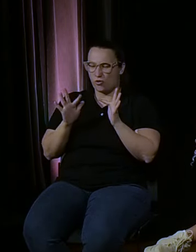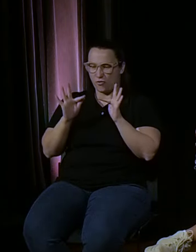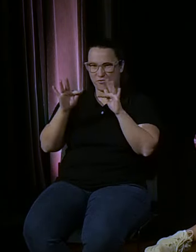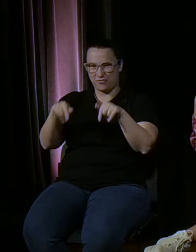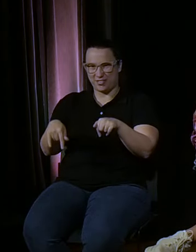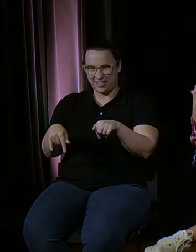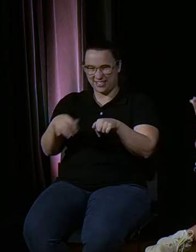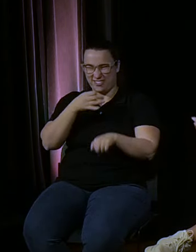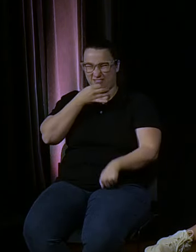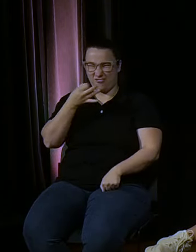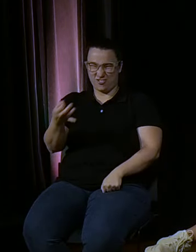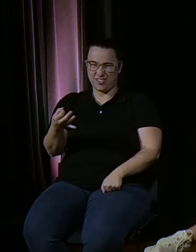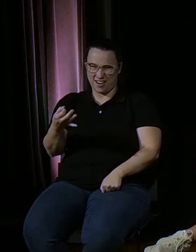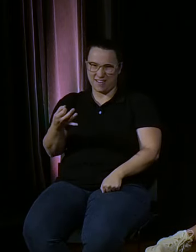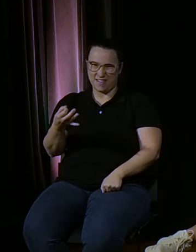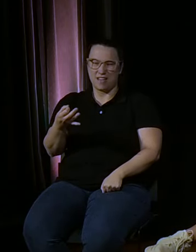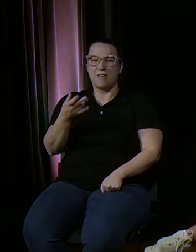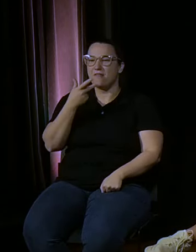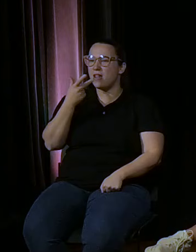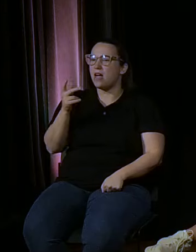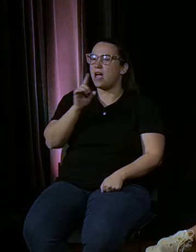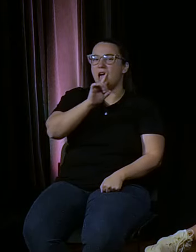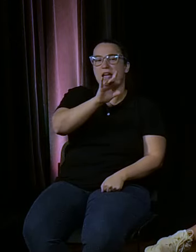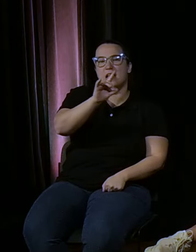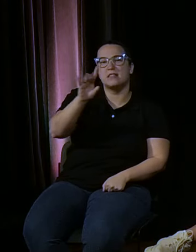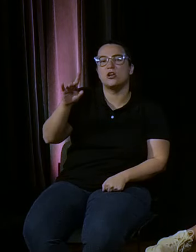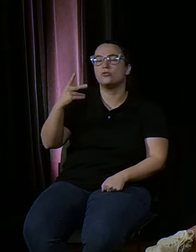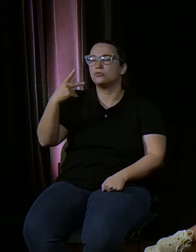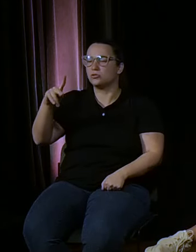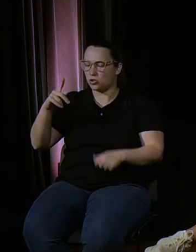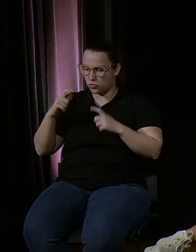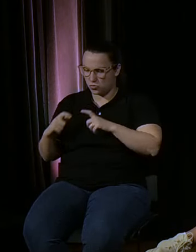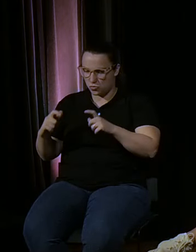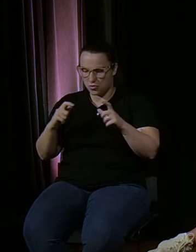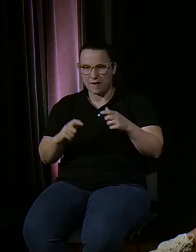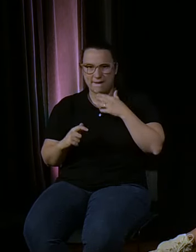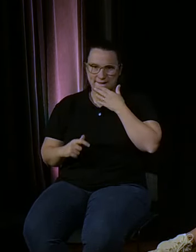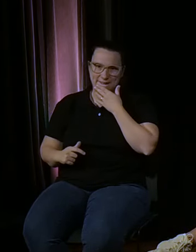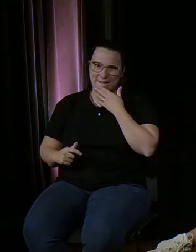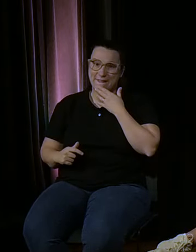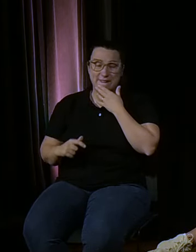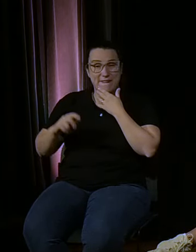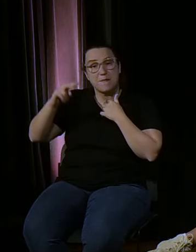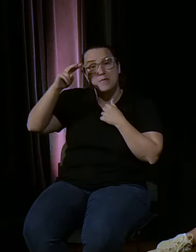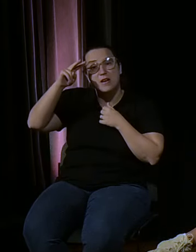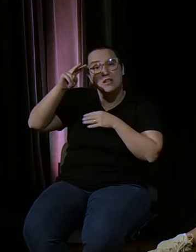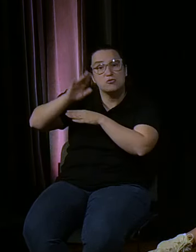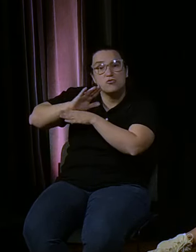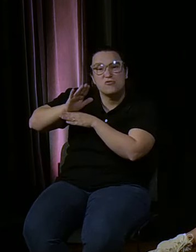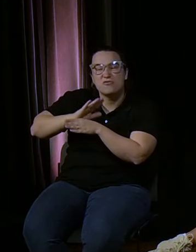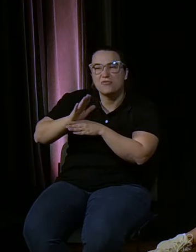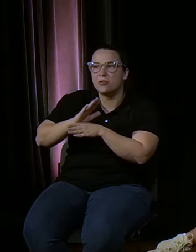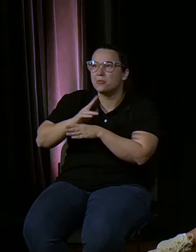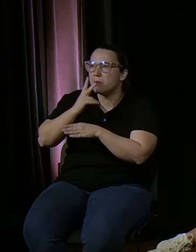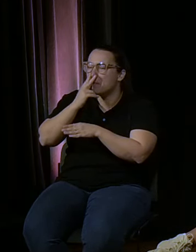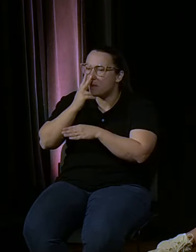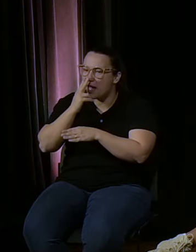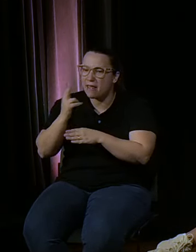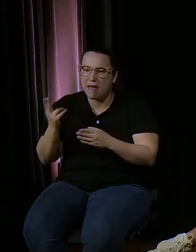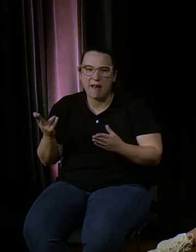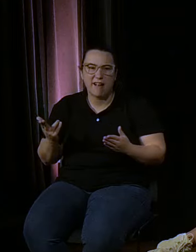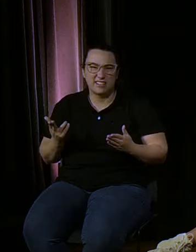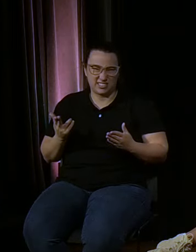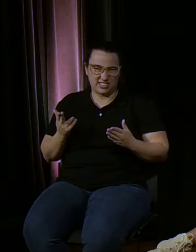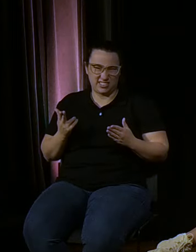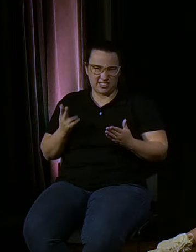final sugere isso, né, quando ele está falando, cada um no seu lugar, não tem... Mas eu acho que o filme tem um tom muito irônico, né? Eu acho que